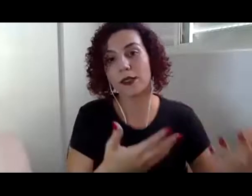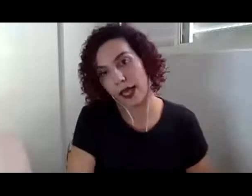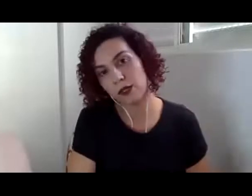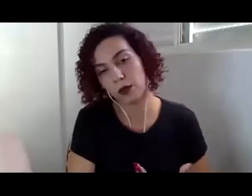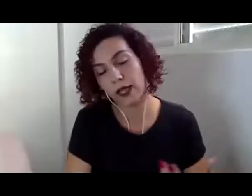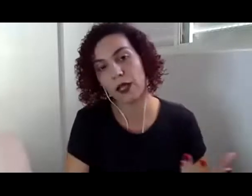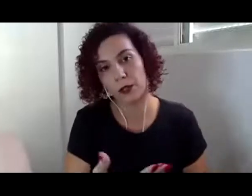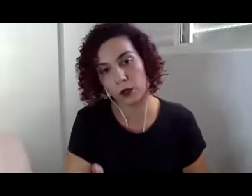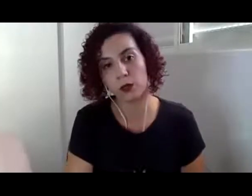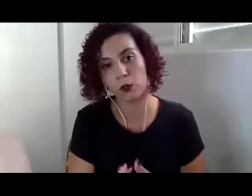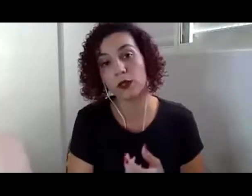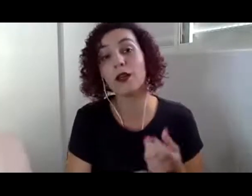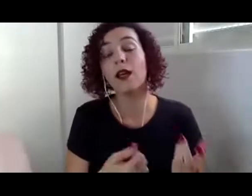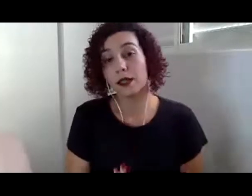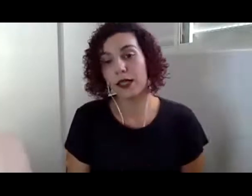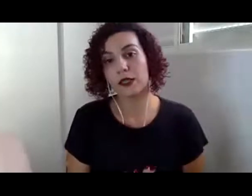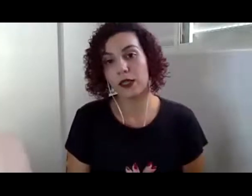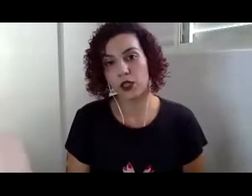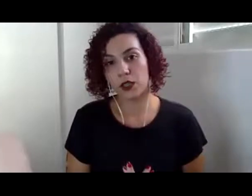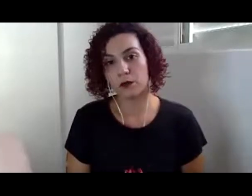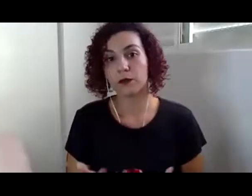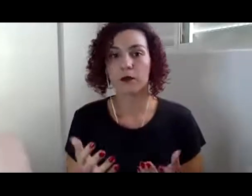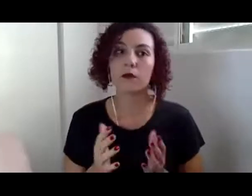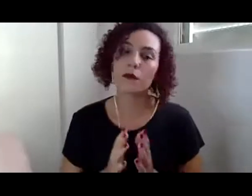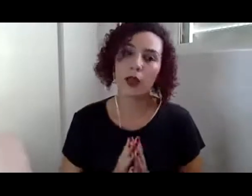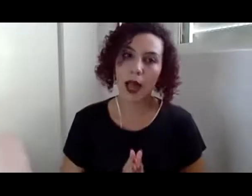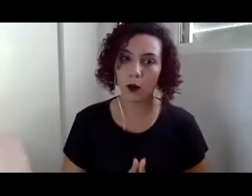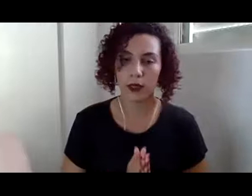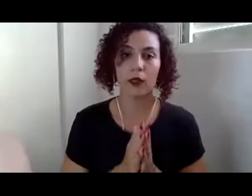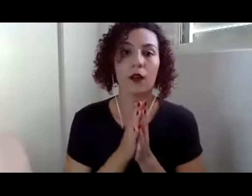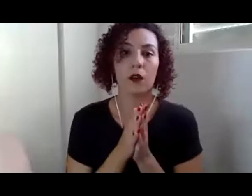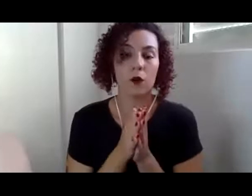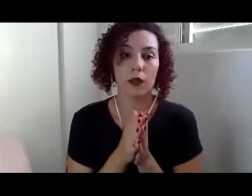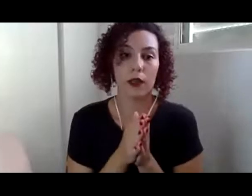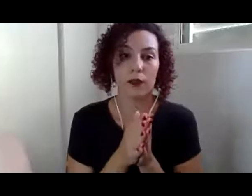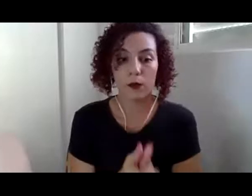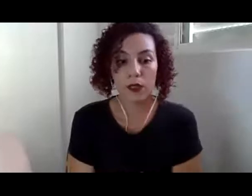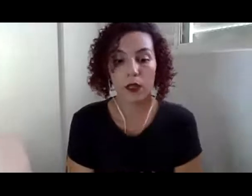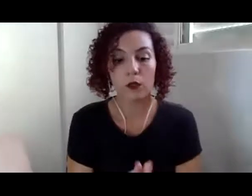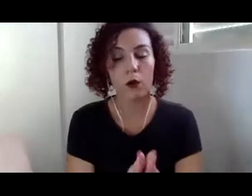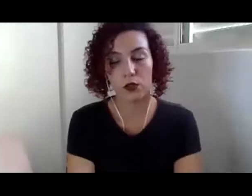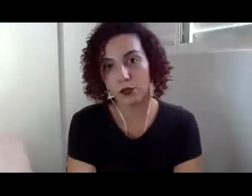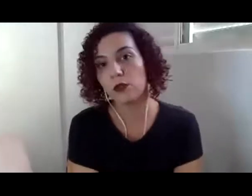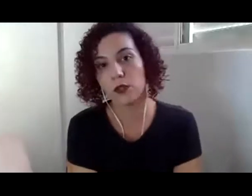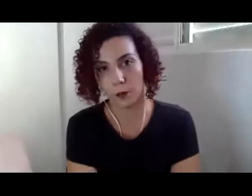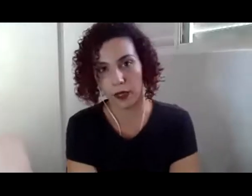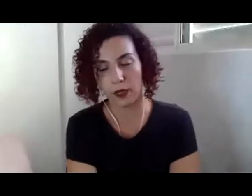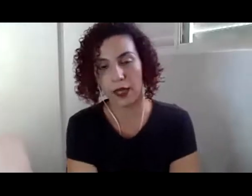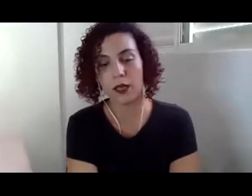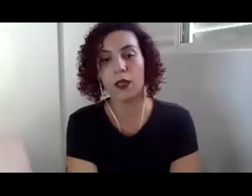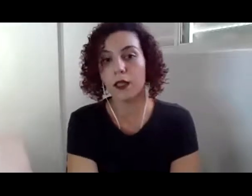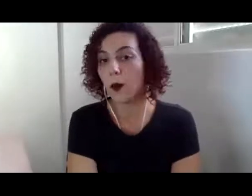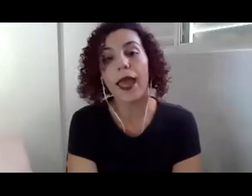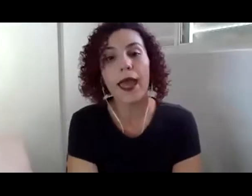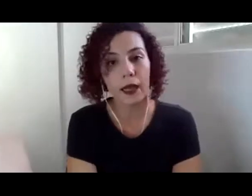pouco acesso, né, da pessoa surda, nesse sentido. Agora, estamos lidando com indivíduos também,